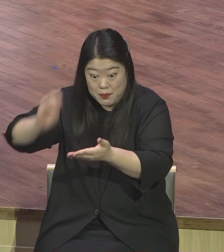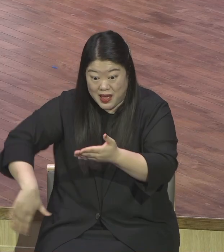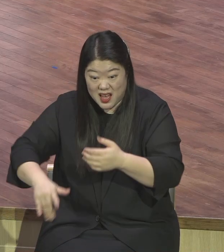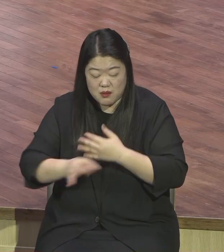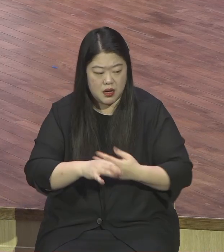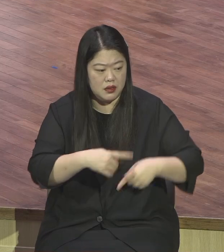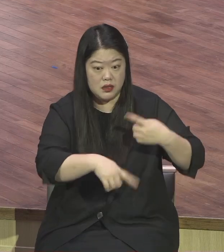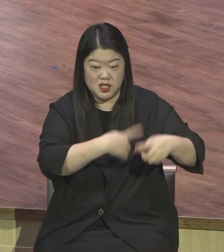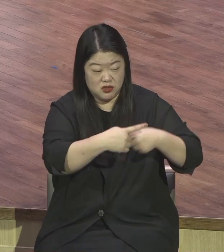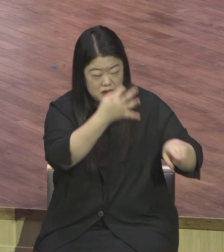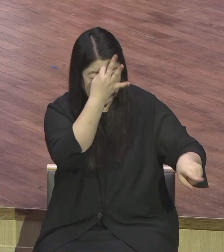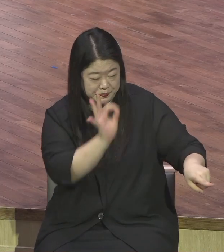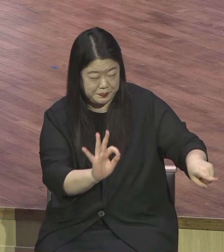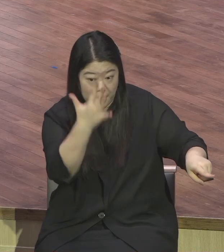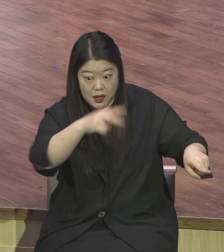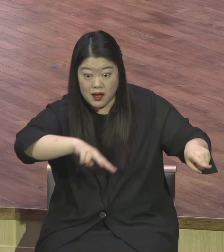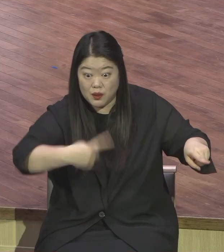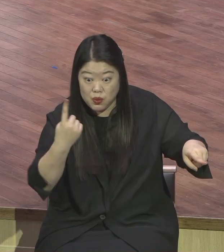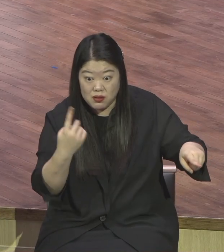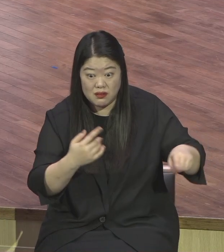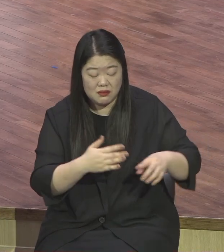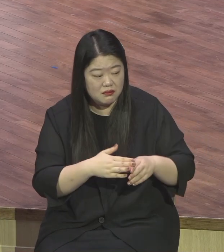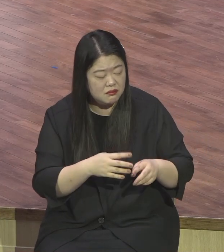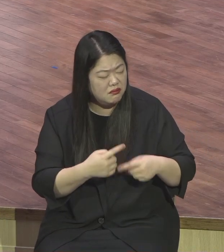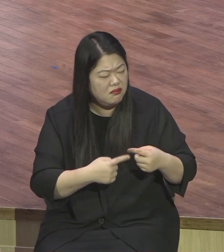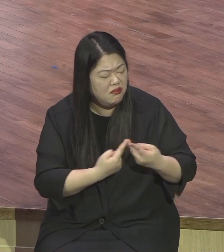없습니다. 알 수가 없습니다.